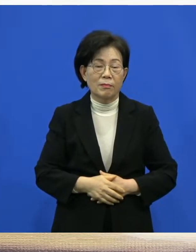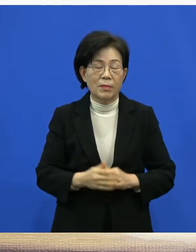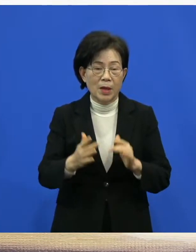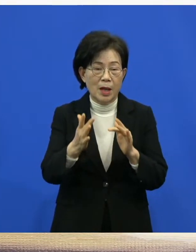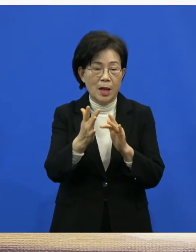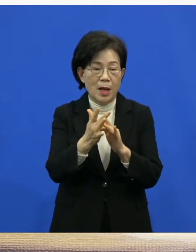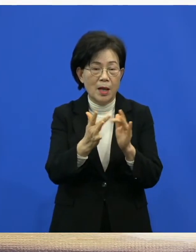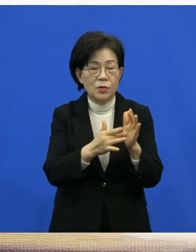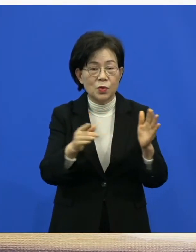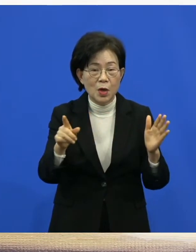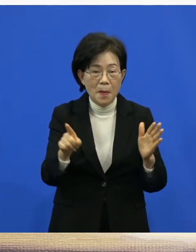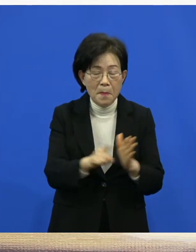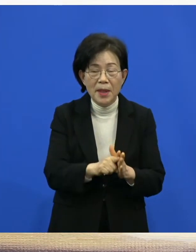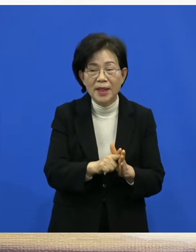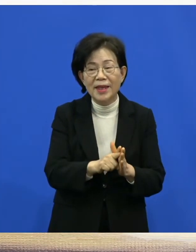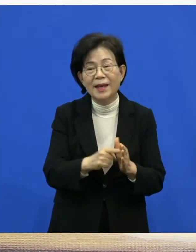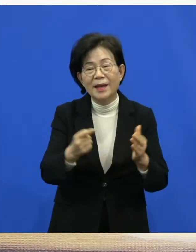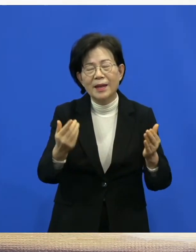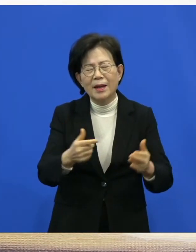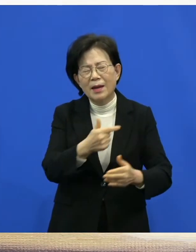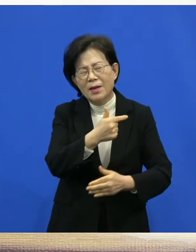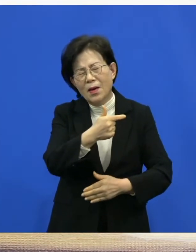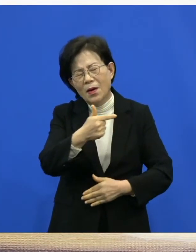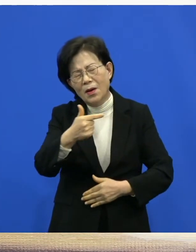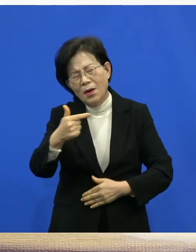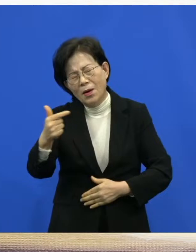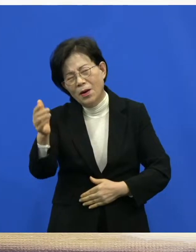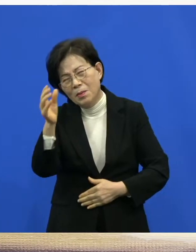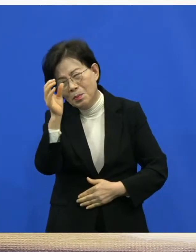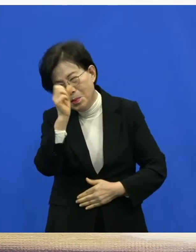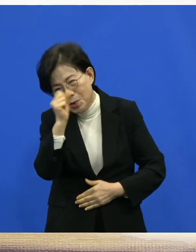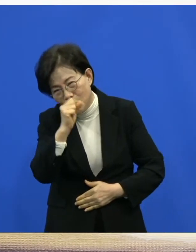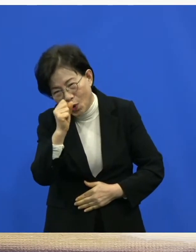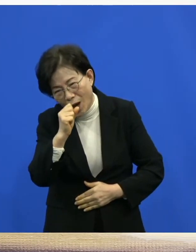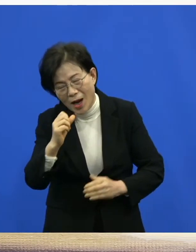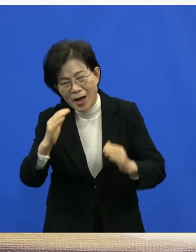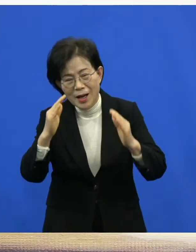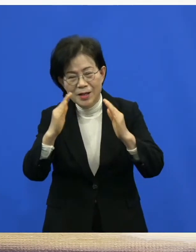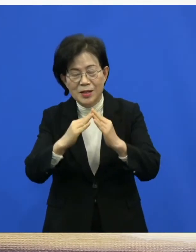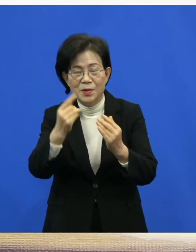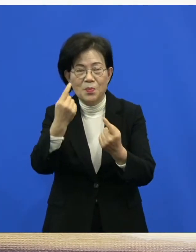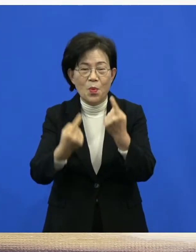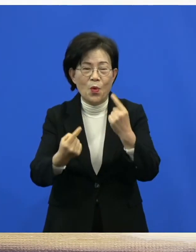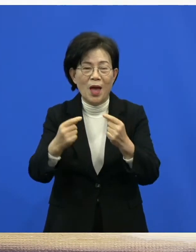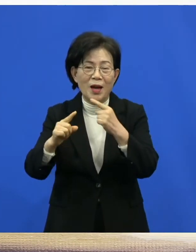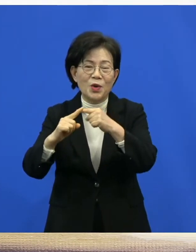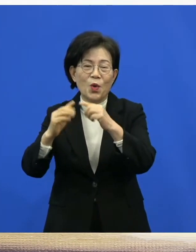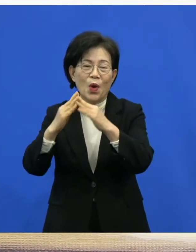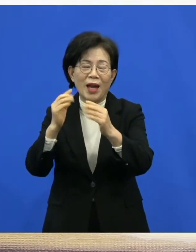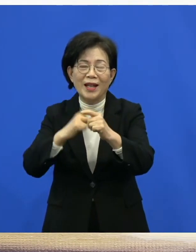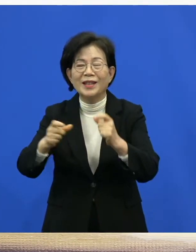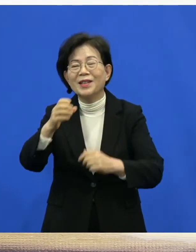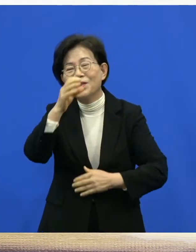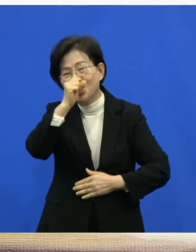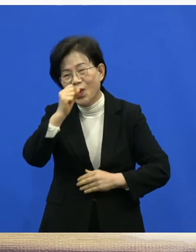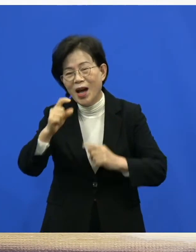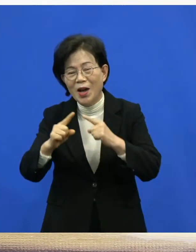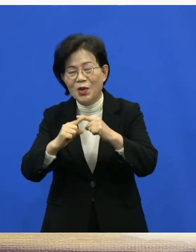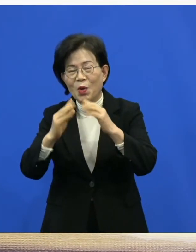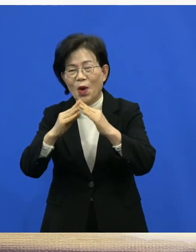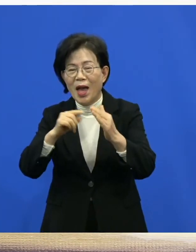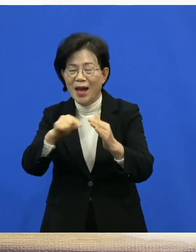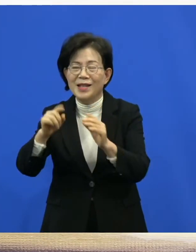예수를 믿는 게 그렇게 좋을 수가 없었어요. 집보다 교회가 더 좋았어요. 교회에서 살았어요.